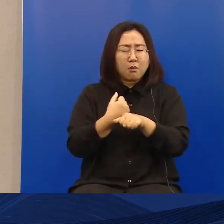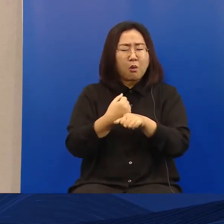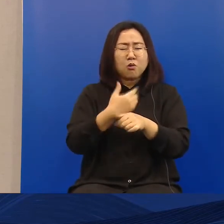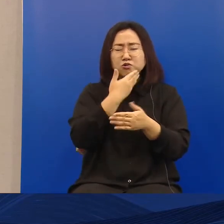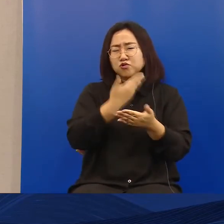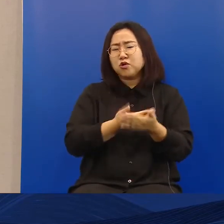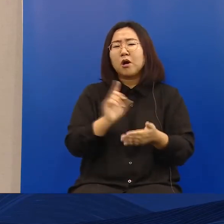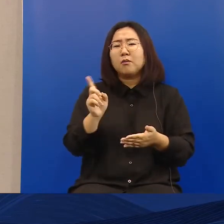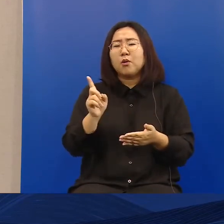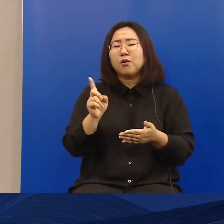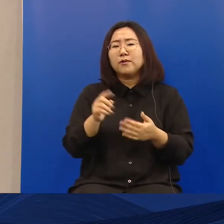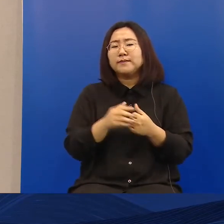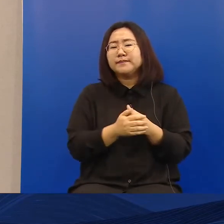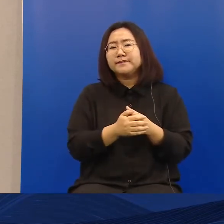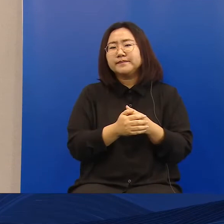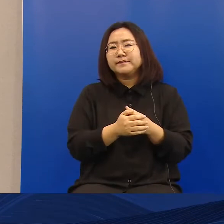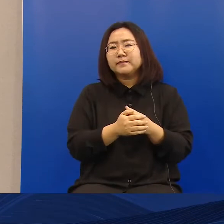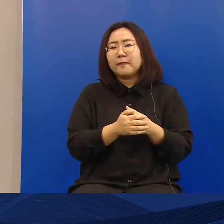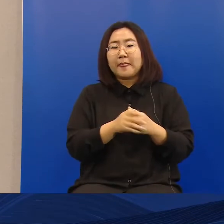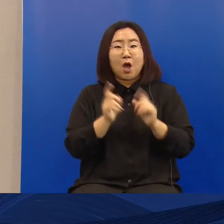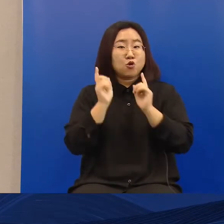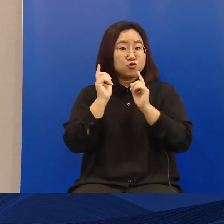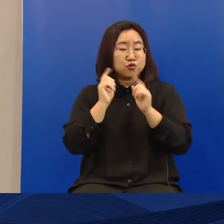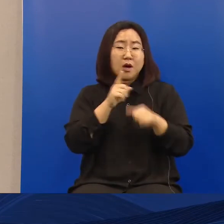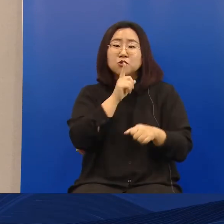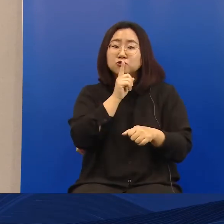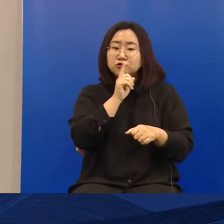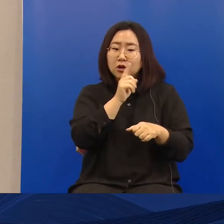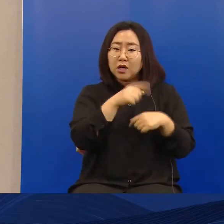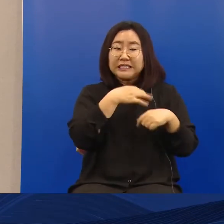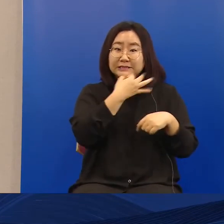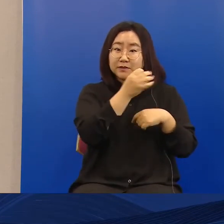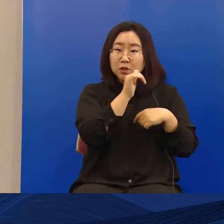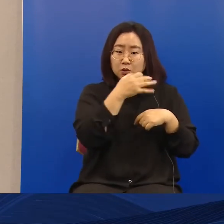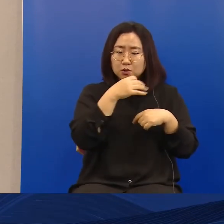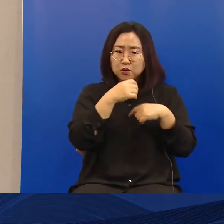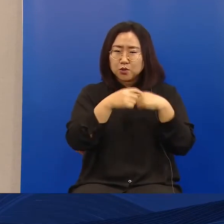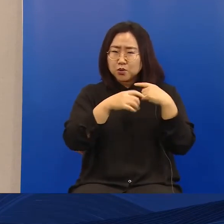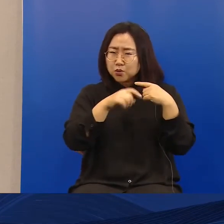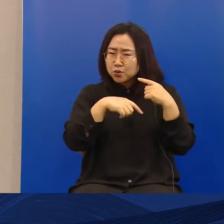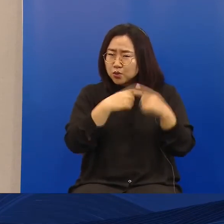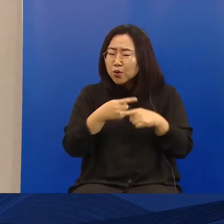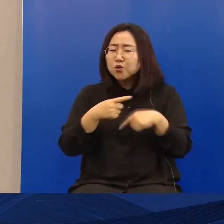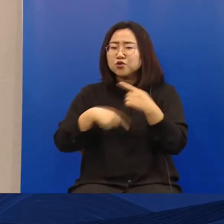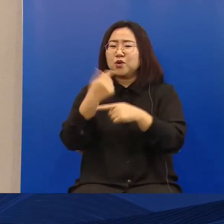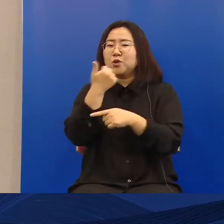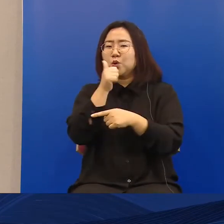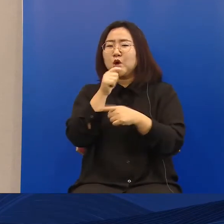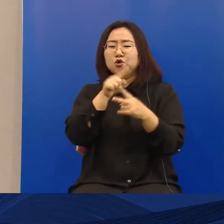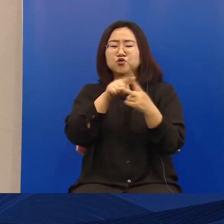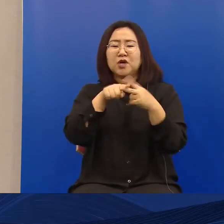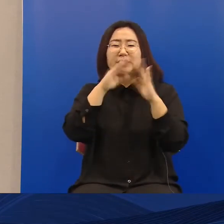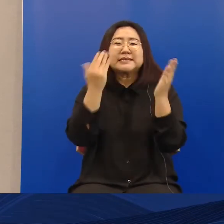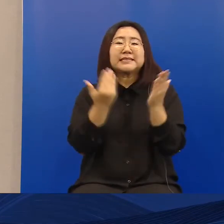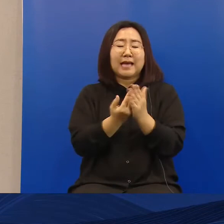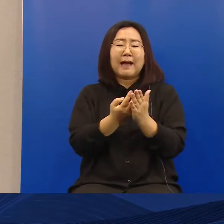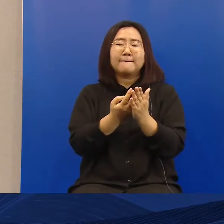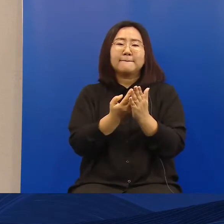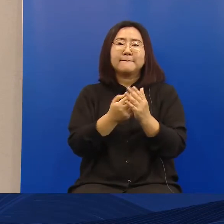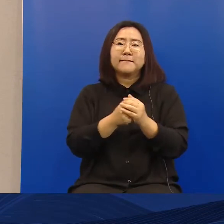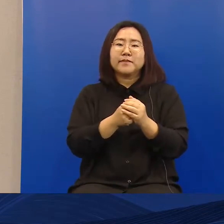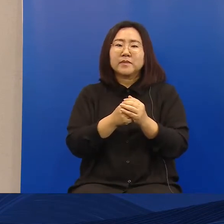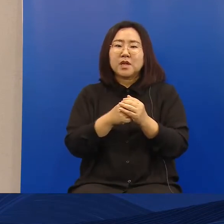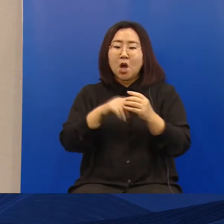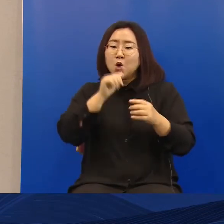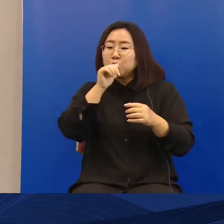중요한 내용은요. 이게 구어 통역과 수어 통역 모두에 동일하게 적용이 되는 겁니다. 수어 통역에 대한